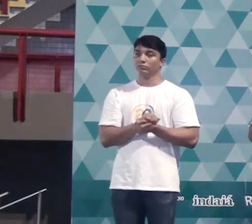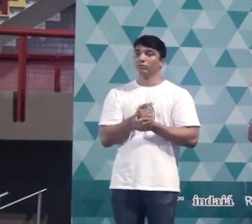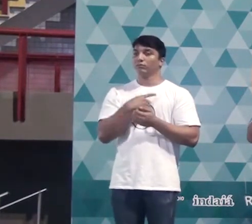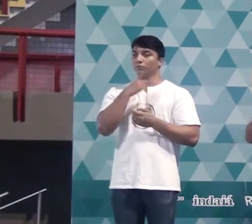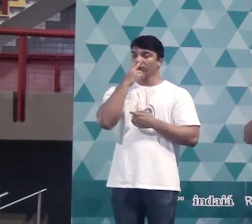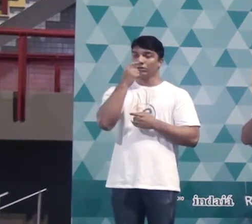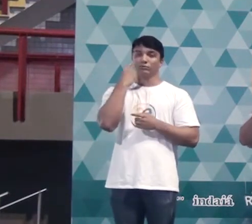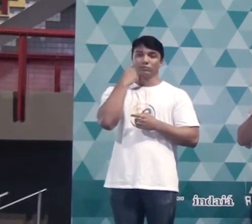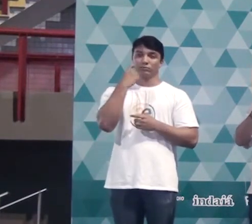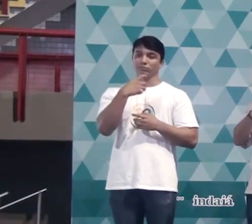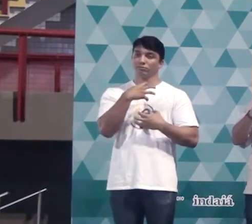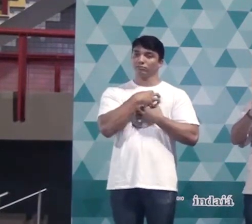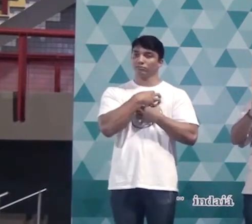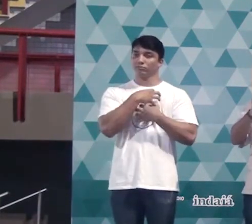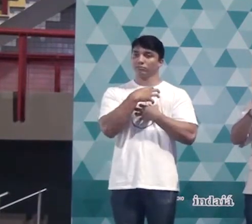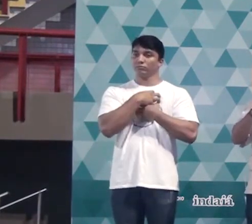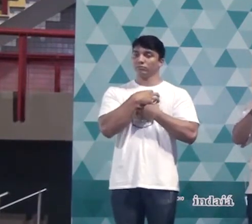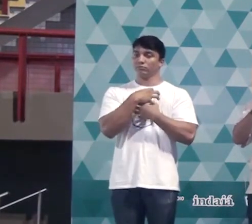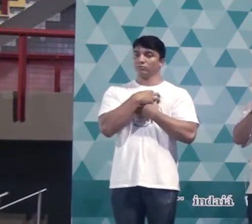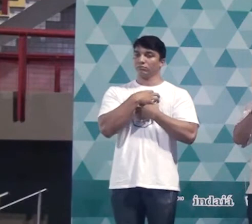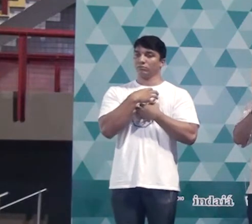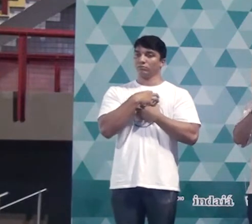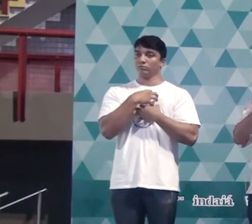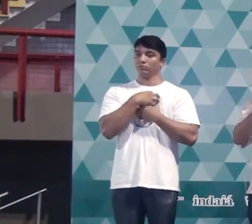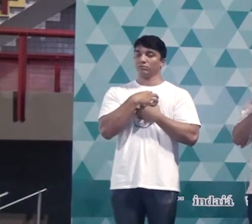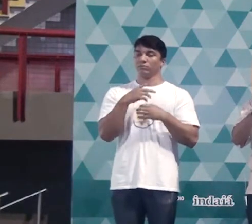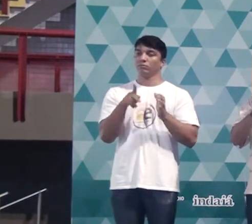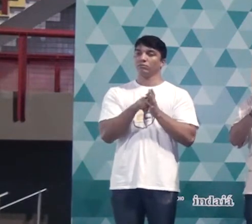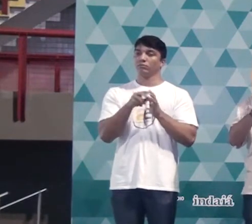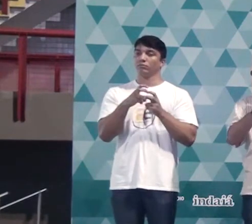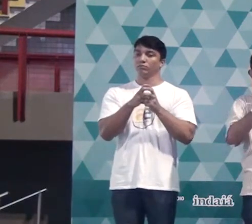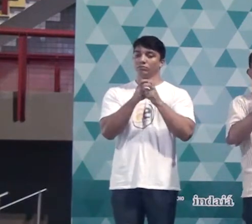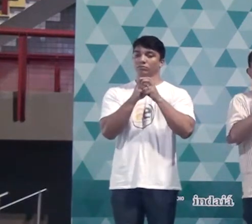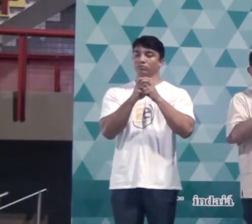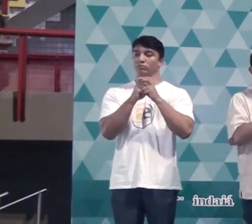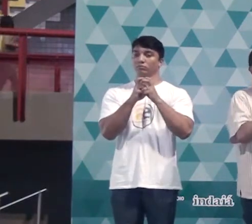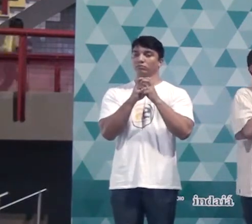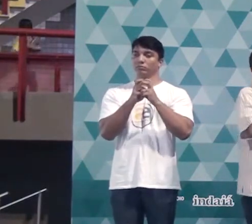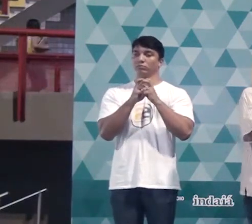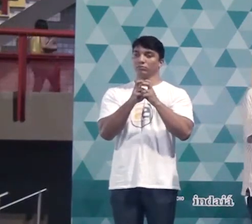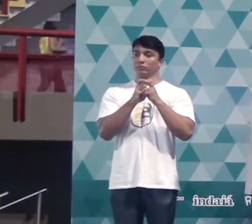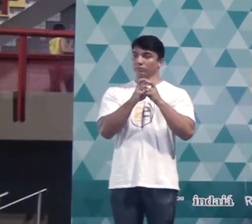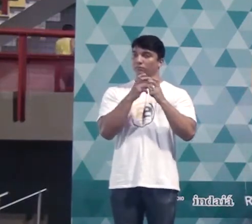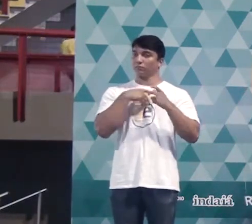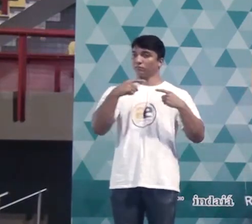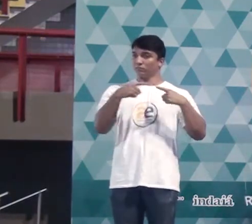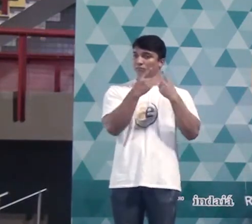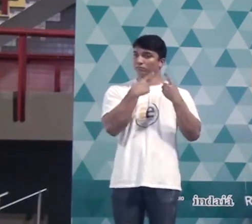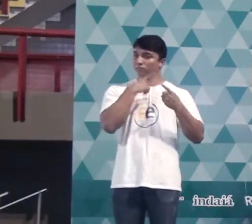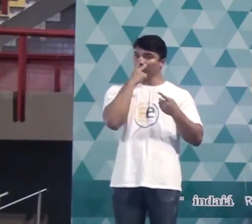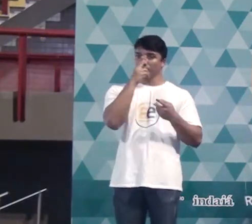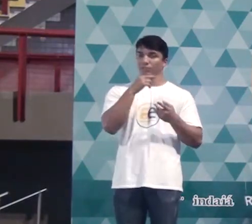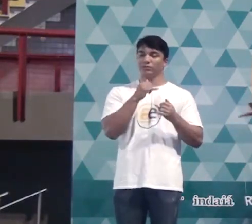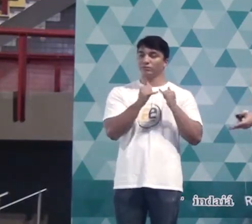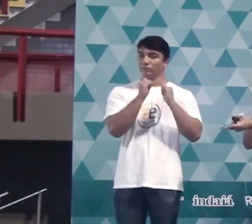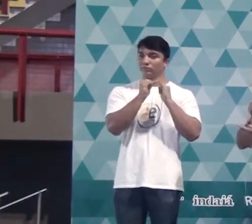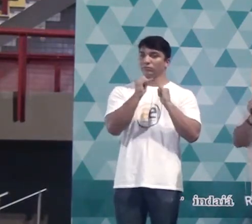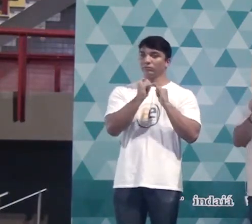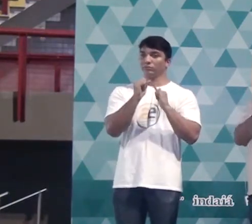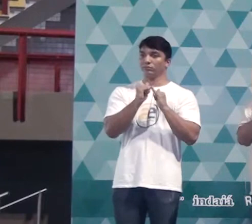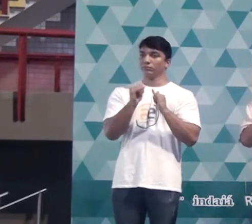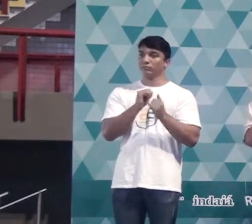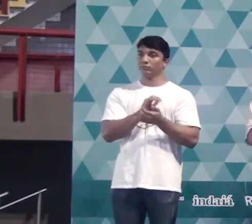com pão, café com pão, café com pão, café com pão, café com pão, café com pão. É o